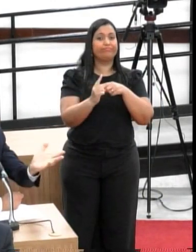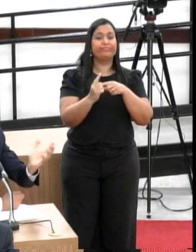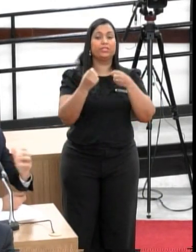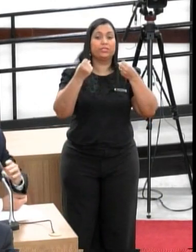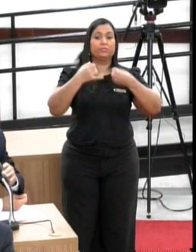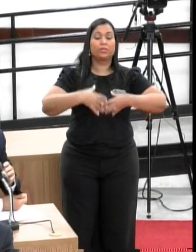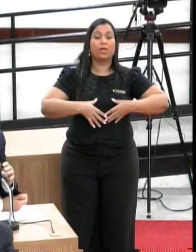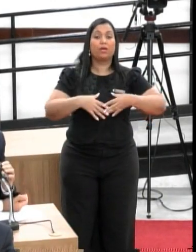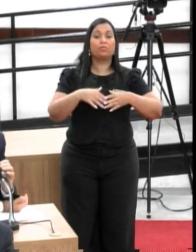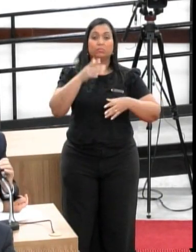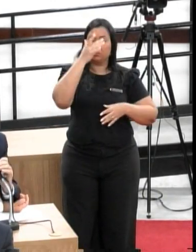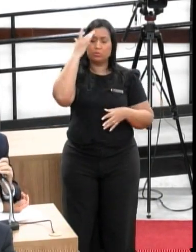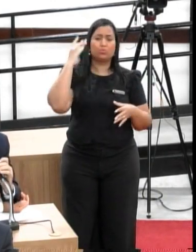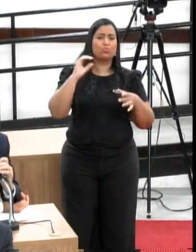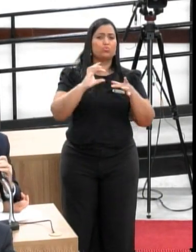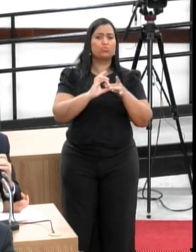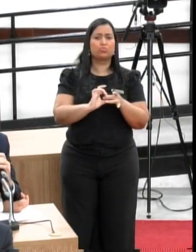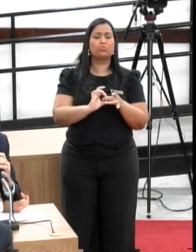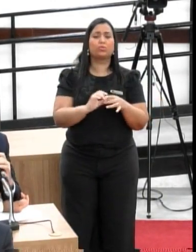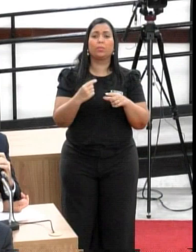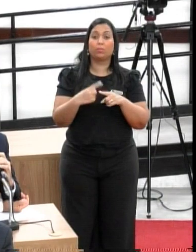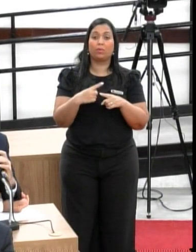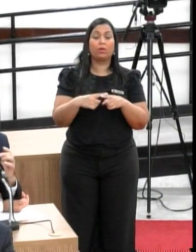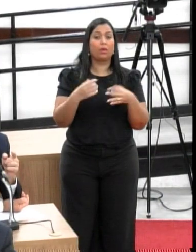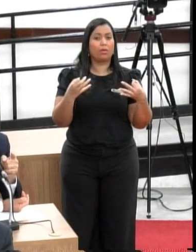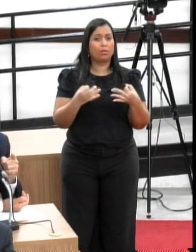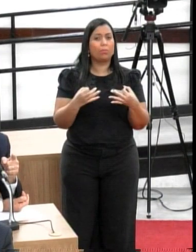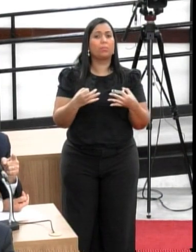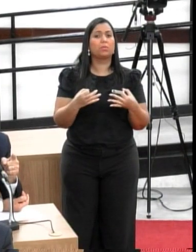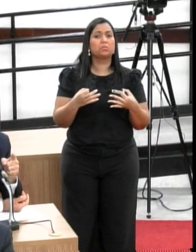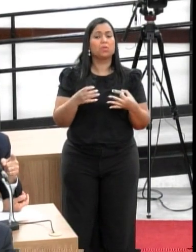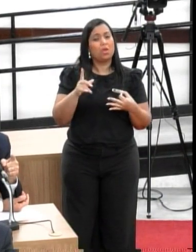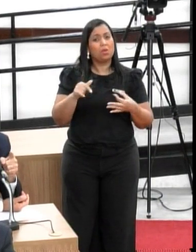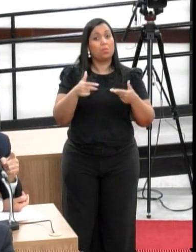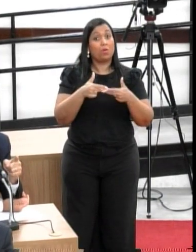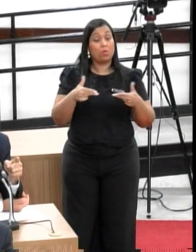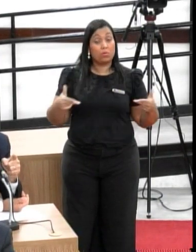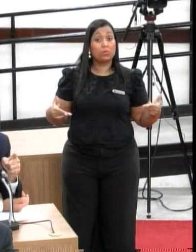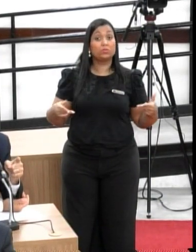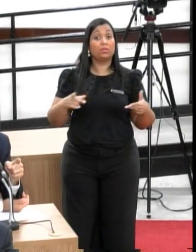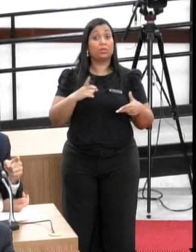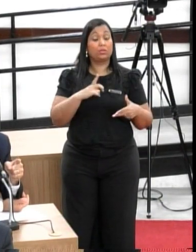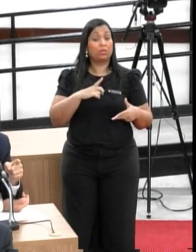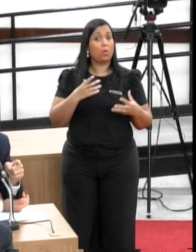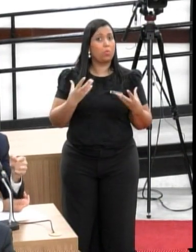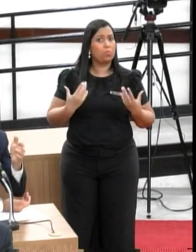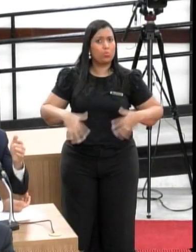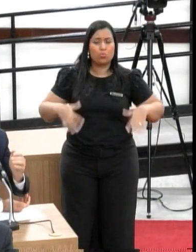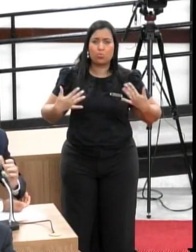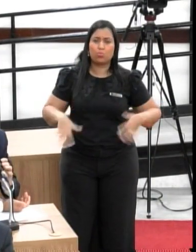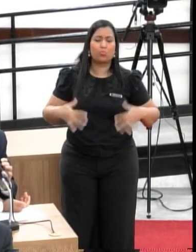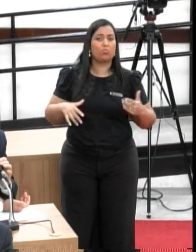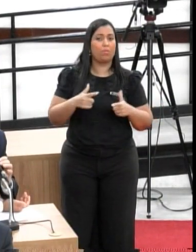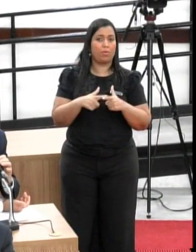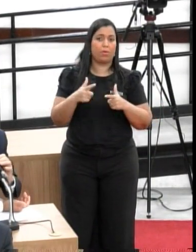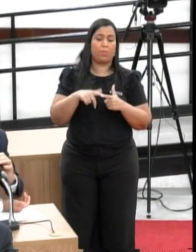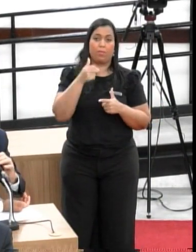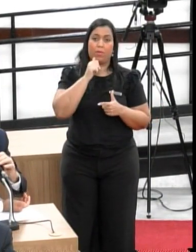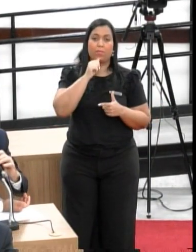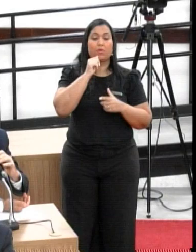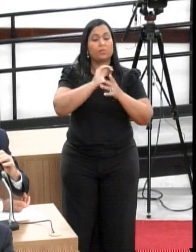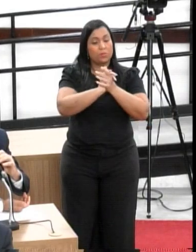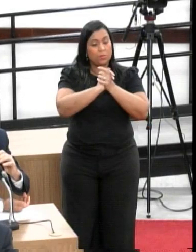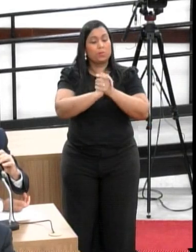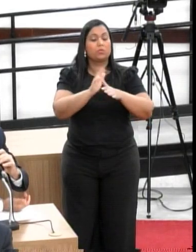E pessoas envolvidas, porque realmente é uma situação que está causando um grande transtorno para as mães. Eu quero parabenizá-la